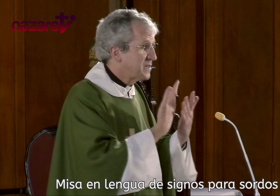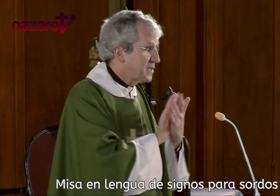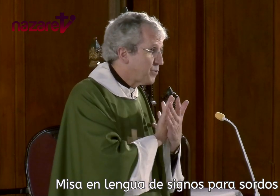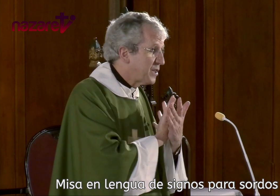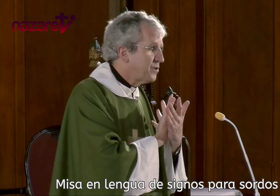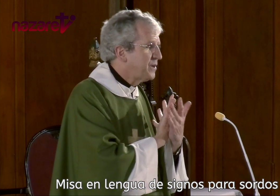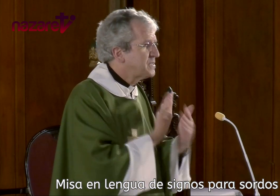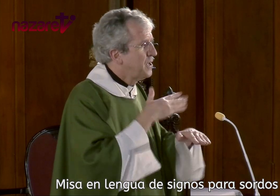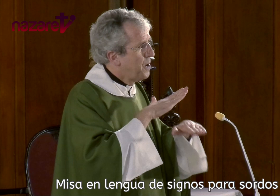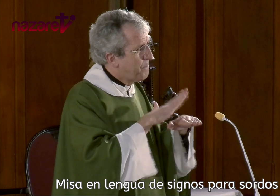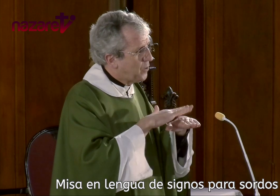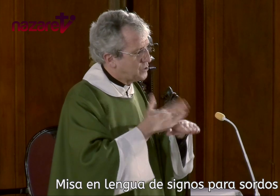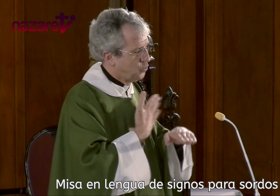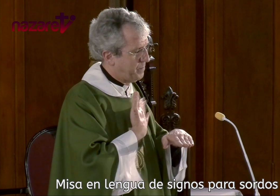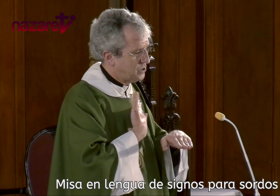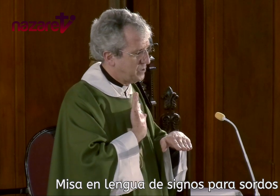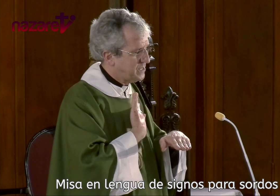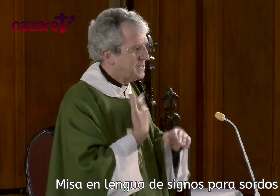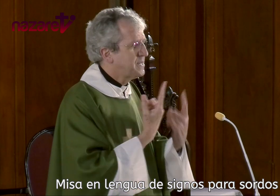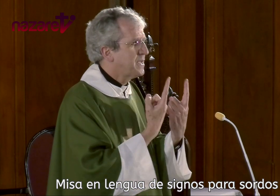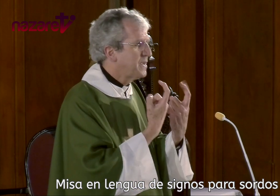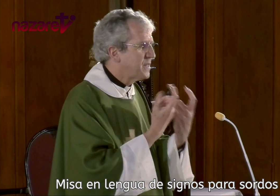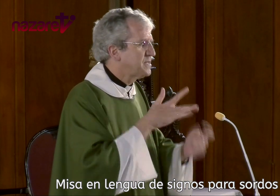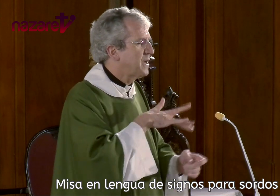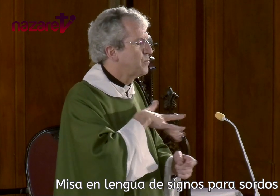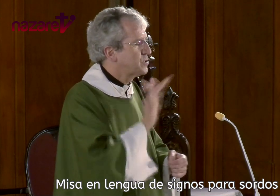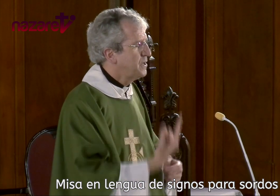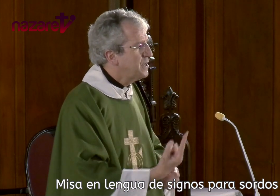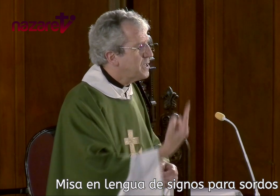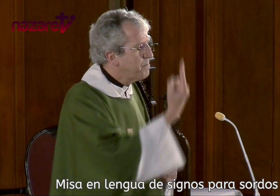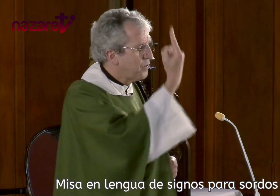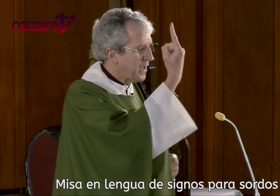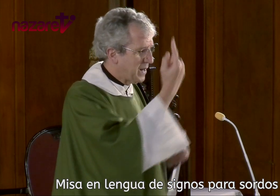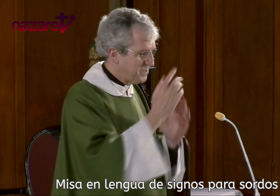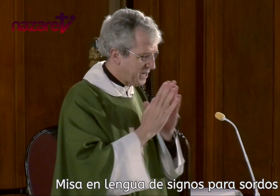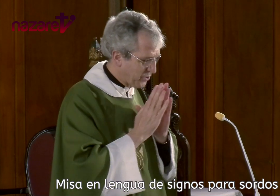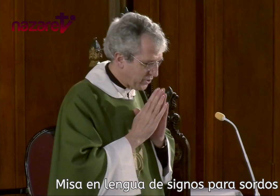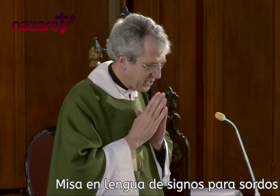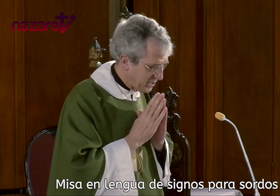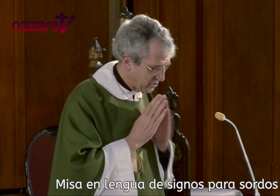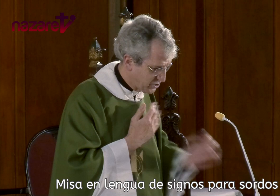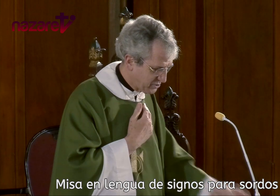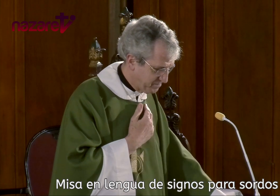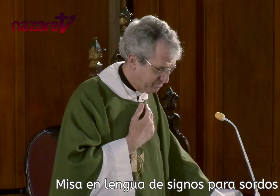equivocaciones por las culpas nuestras que necesitamos implorar la misericordia de dios